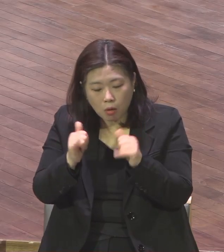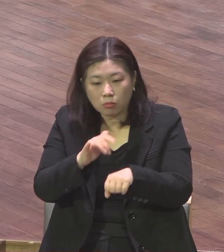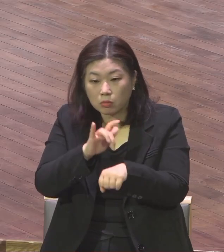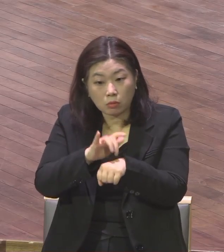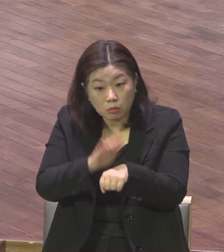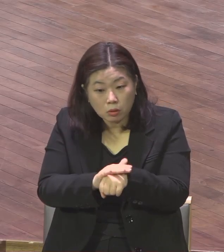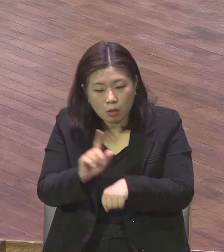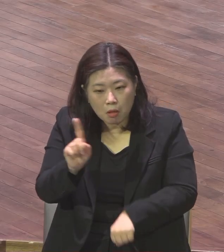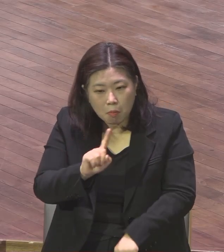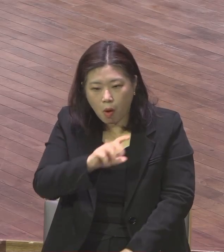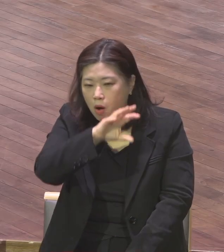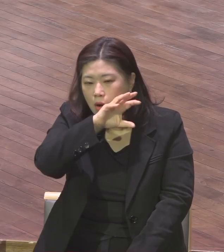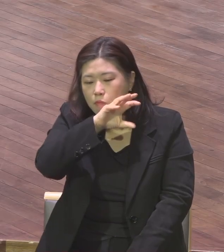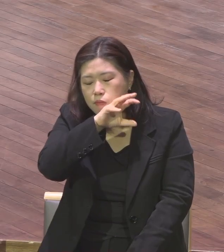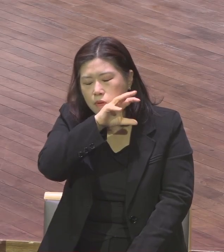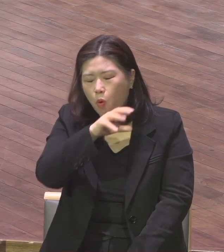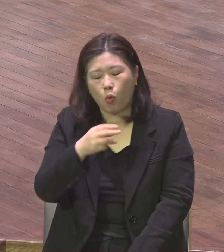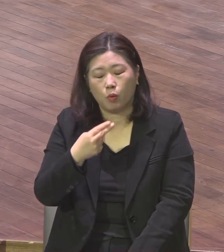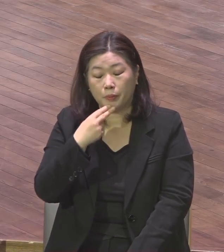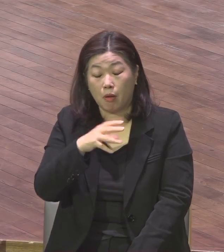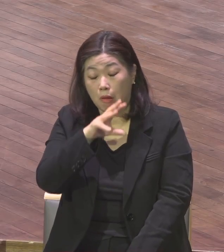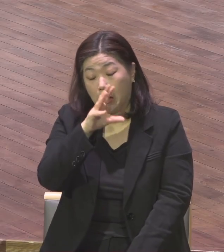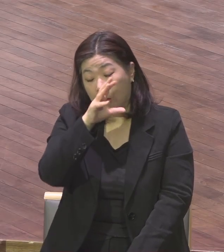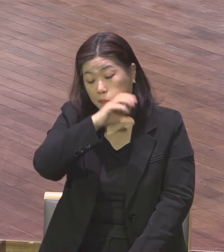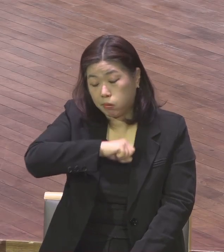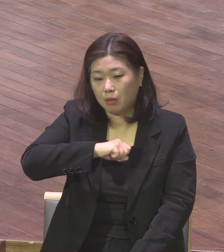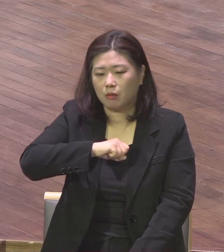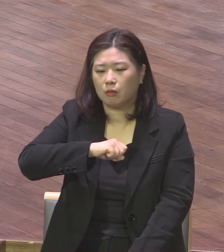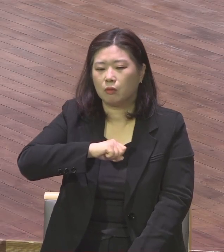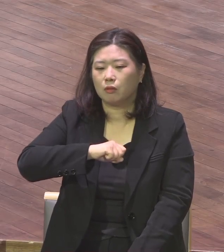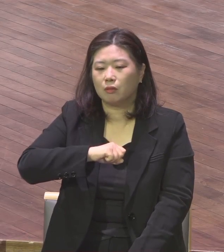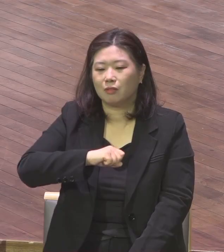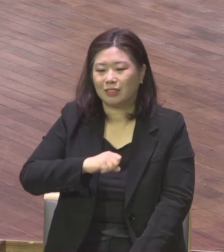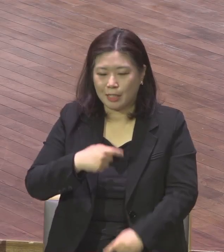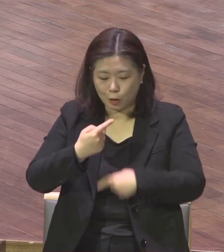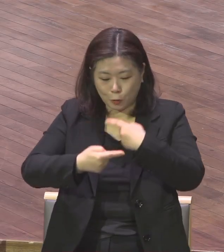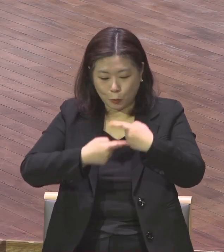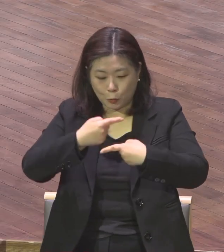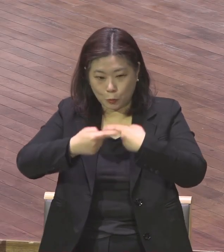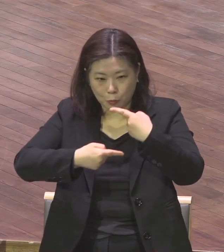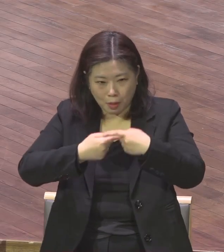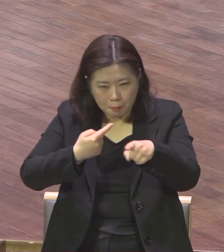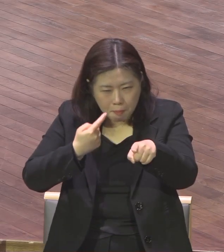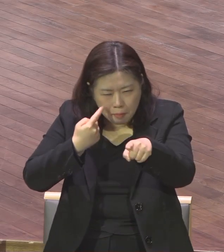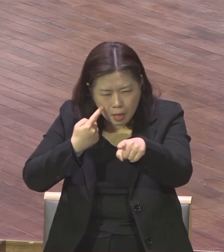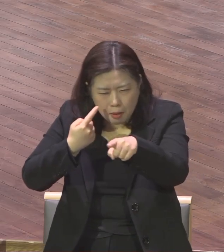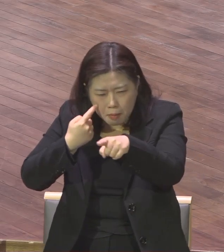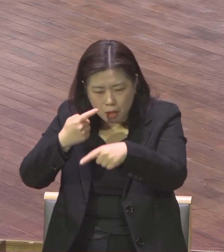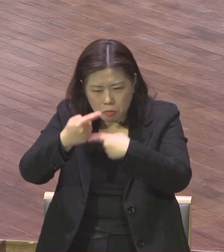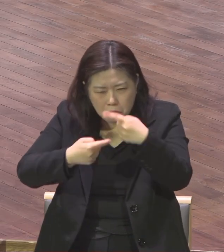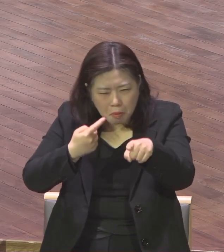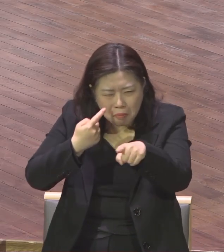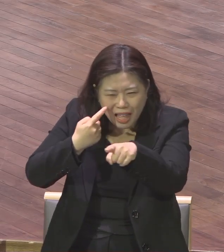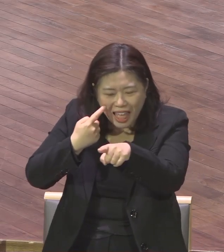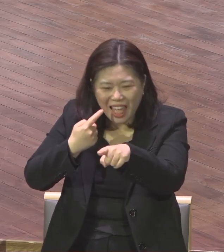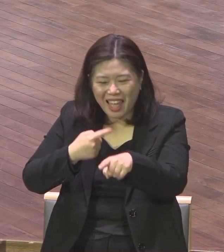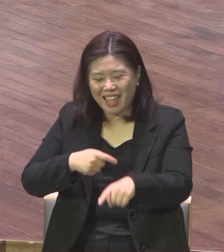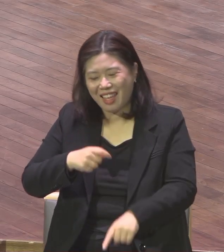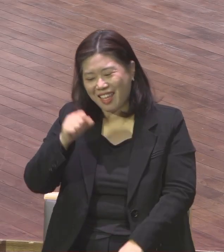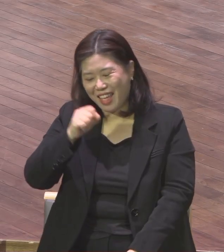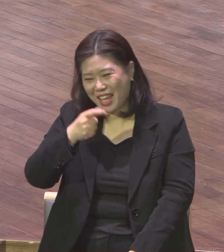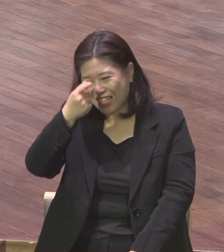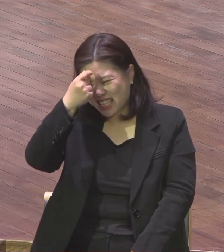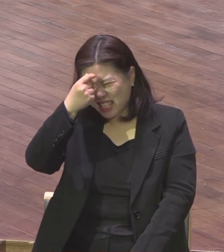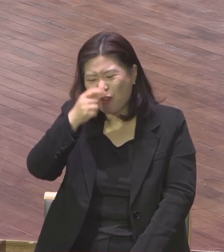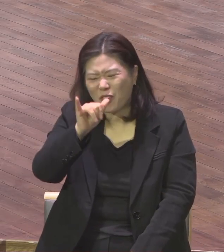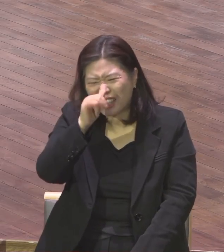그래서 입에서 무슨 말 하느냐 들어보면 이 사람 기도하는 사람이구나. 기도 안 하는 사람이구나. 기도 안 하면 끝난 거죠. 죽은